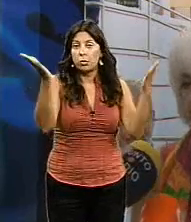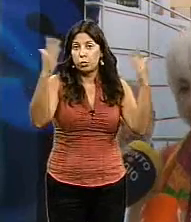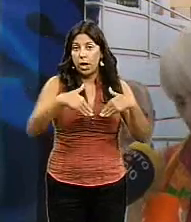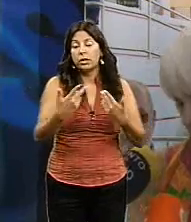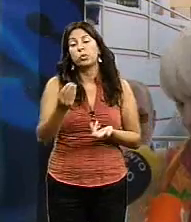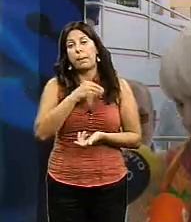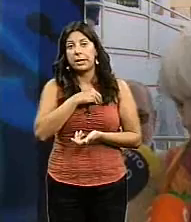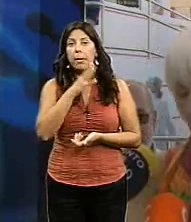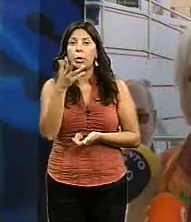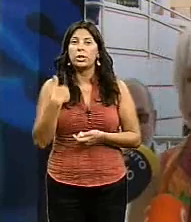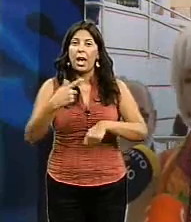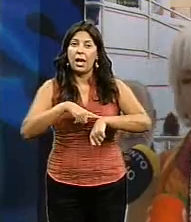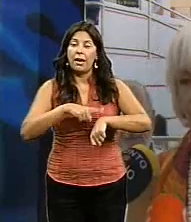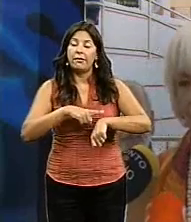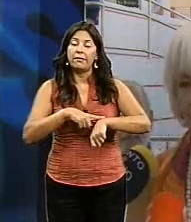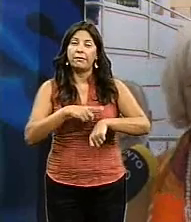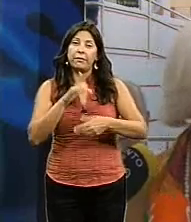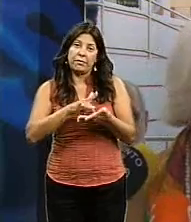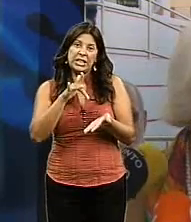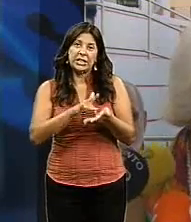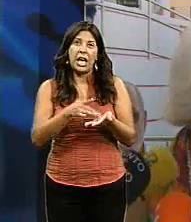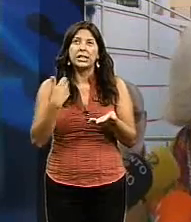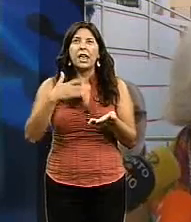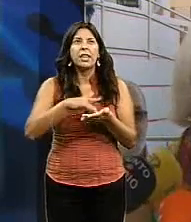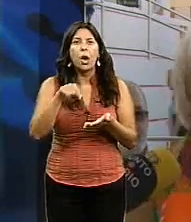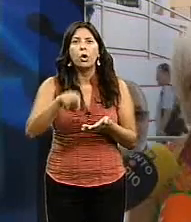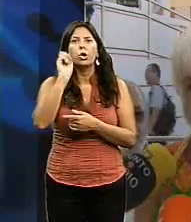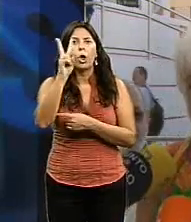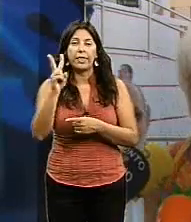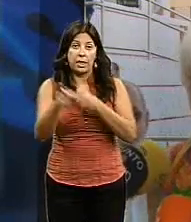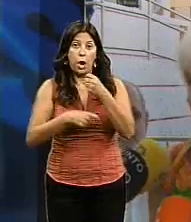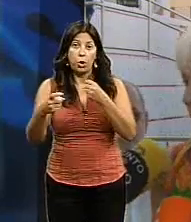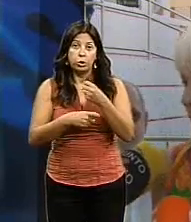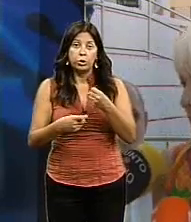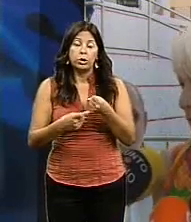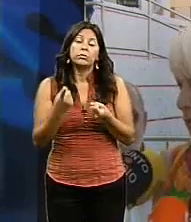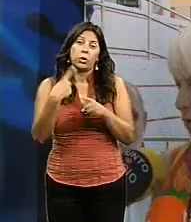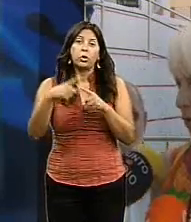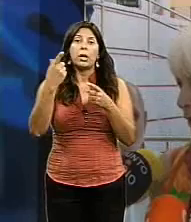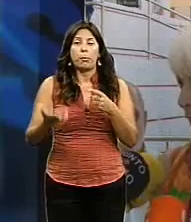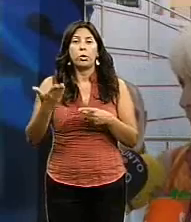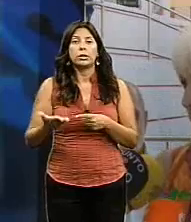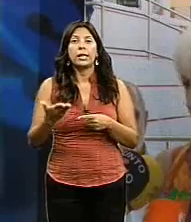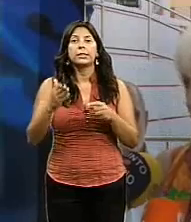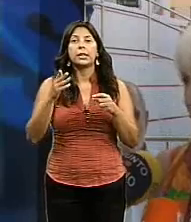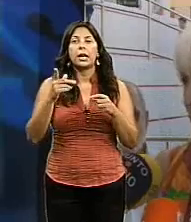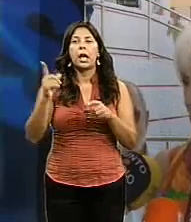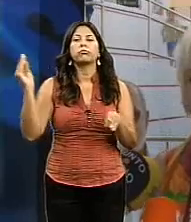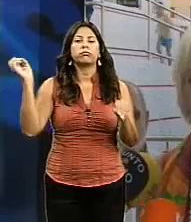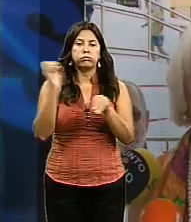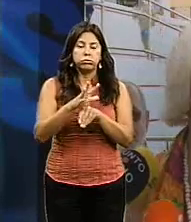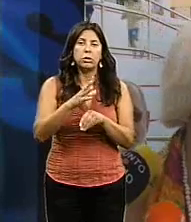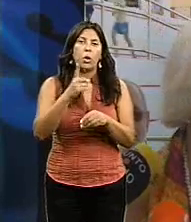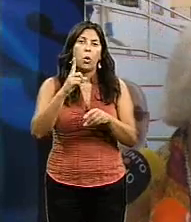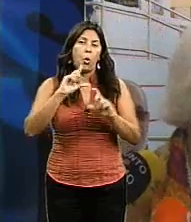pena que estemos al día que estamos, que es el 12 de agosto, y algo tan importante como son la aportación de la Junta de